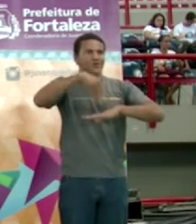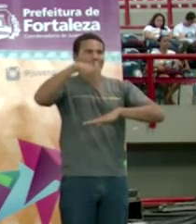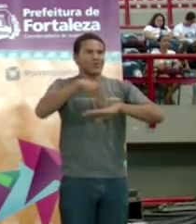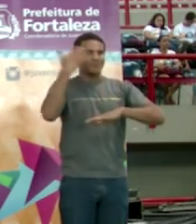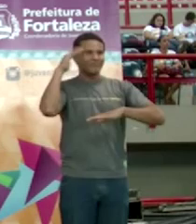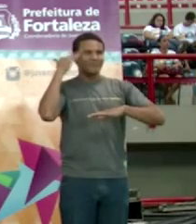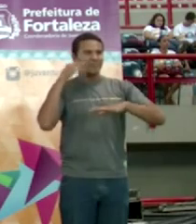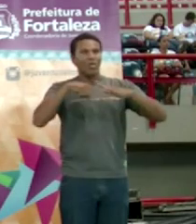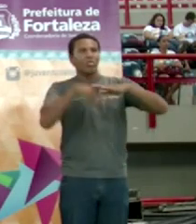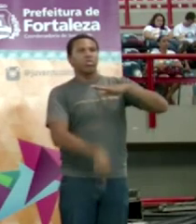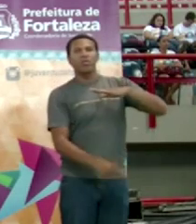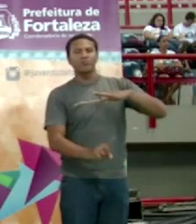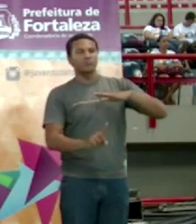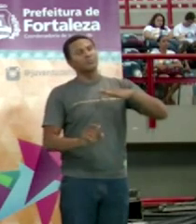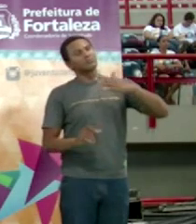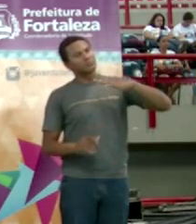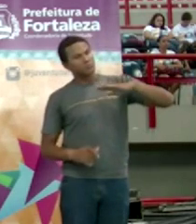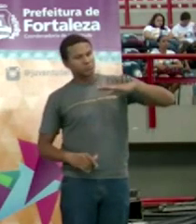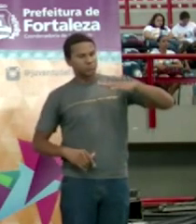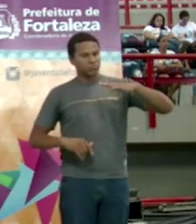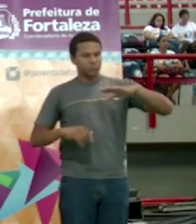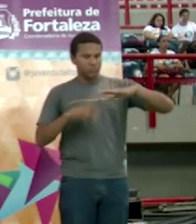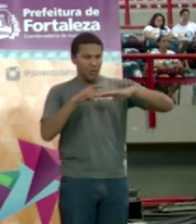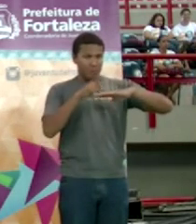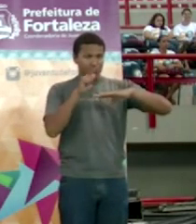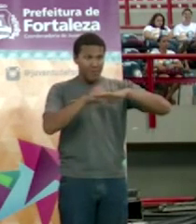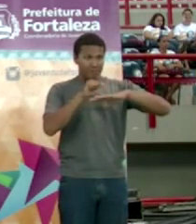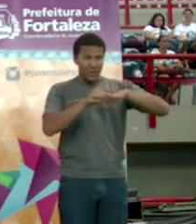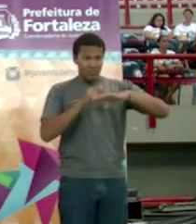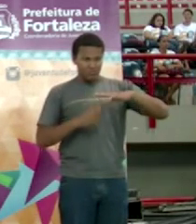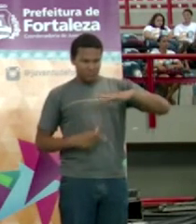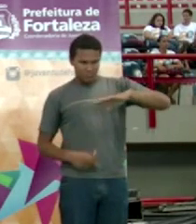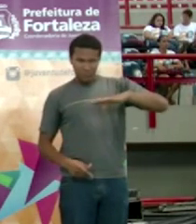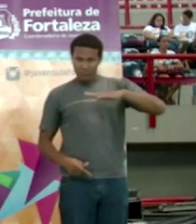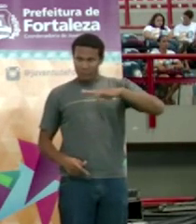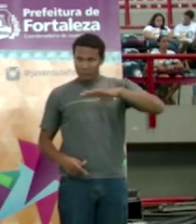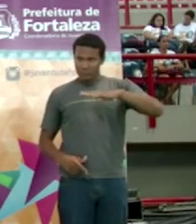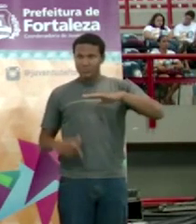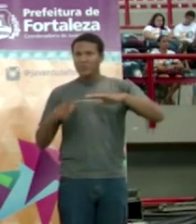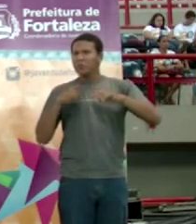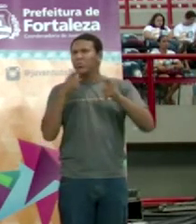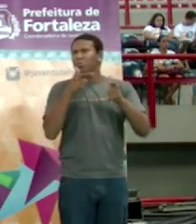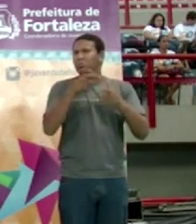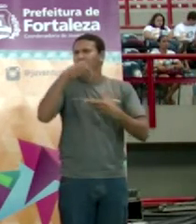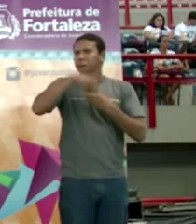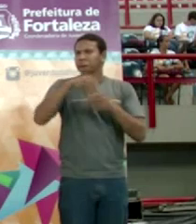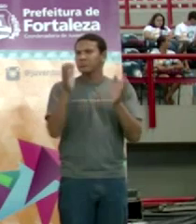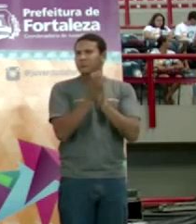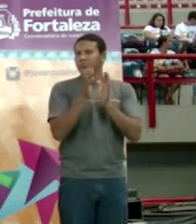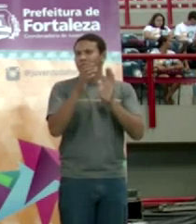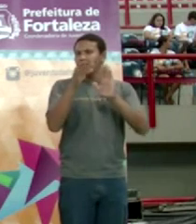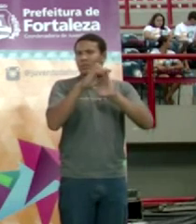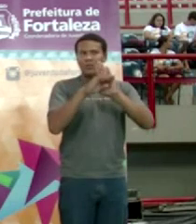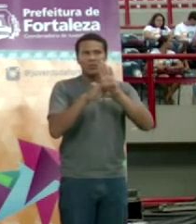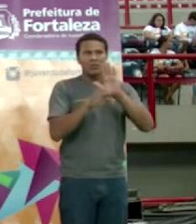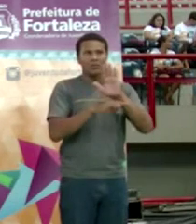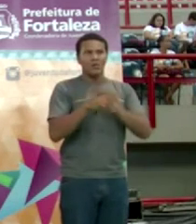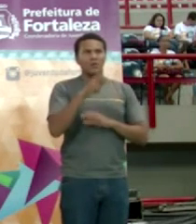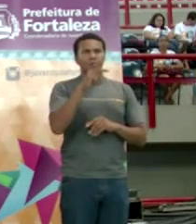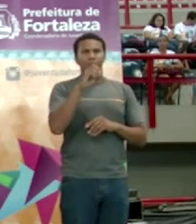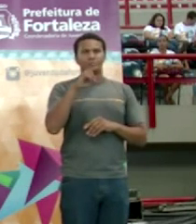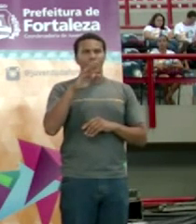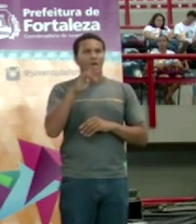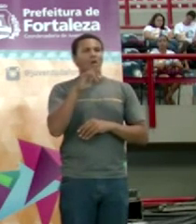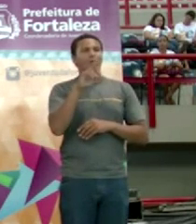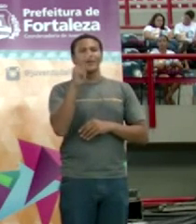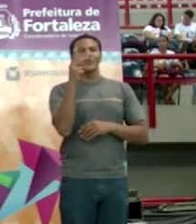forma, né, entre as moléculas de água, tem um tipo de interação que a gente chama de pontes de hidrogênio ou ligações de hidrogênio, que são